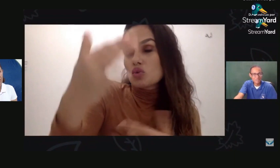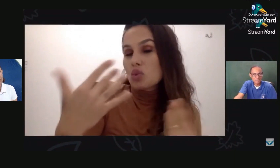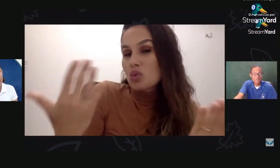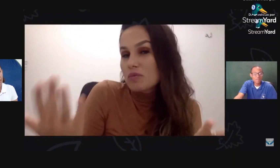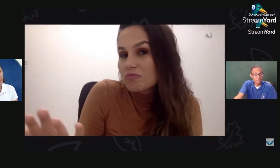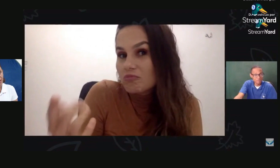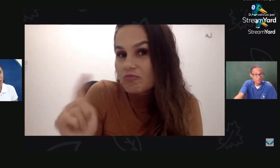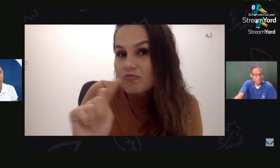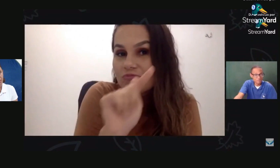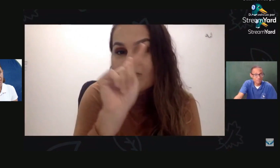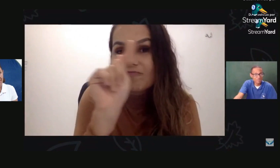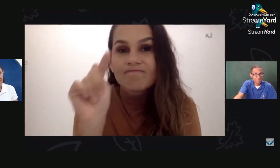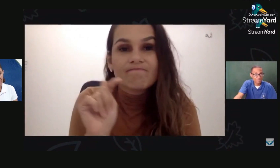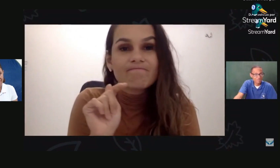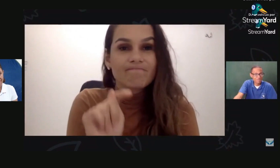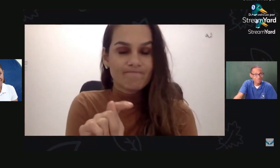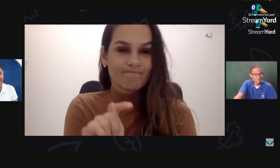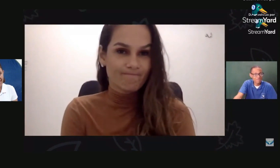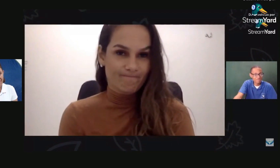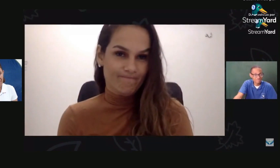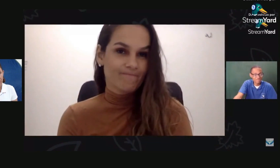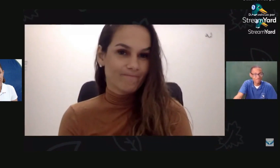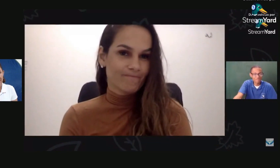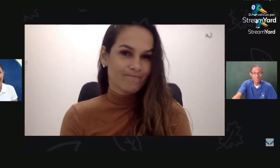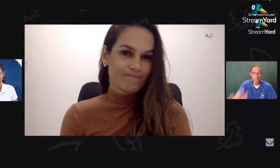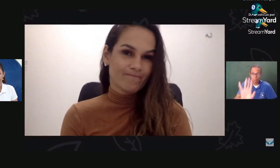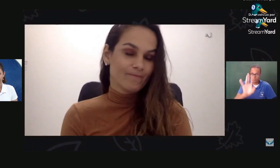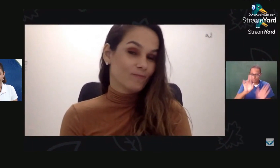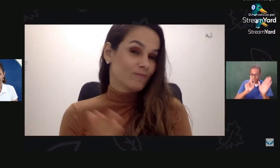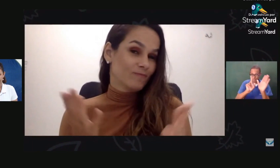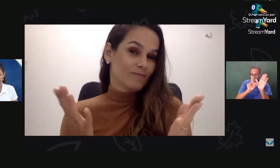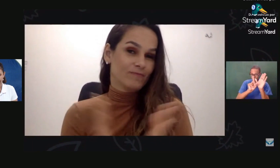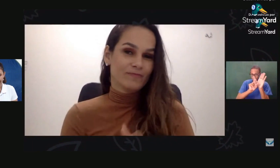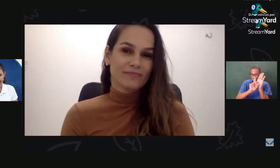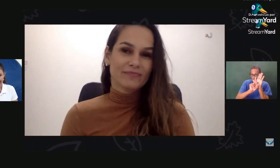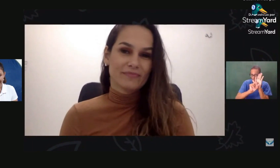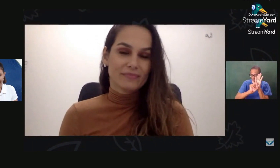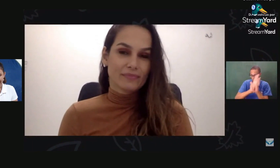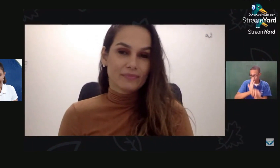Vamos ver futuramente como que vai ser, né? Uma dúvida aí.